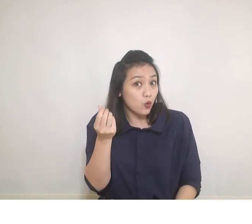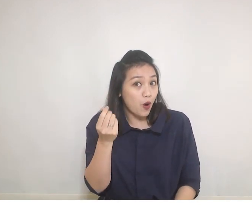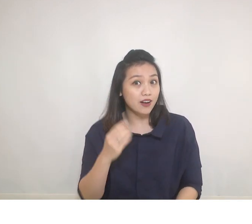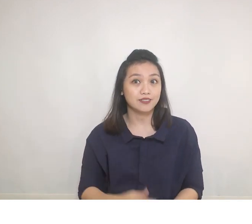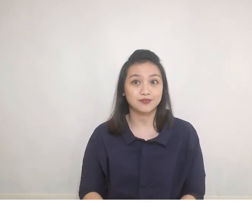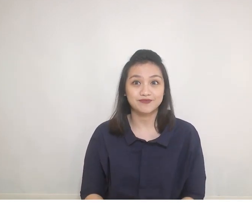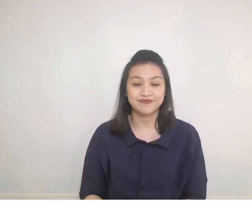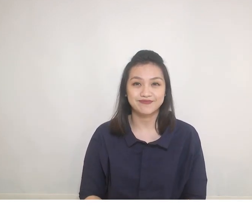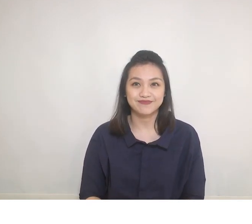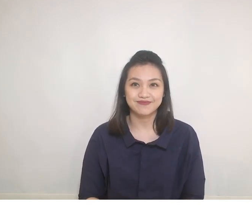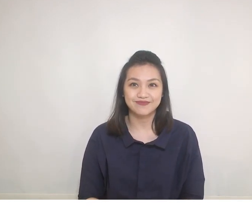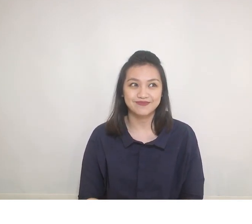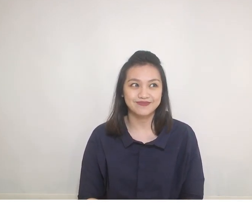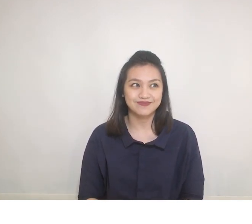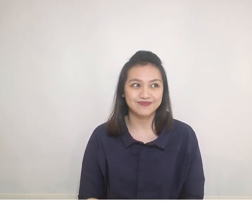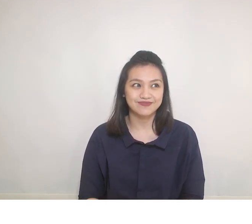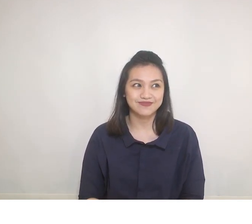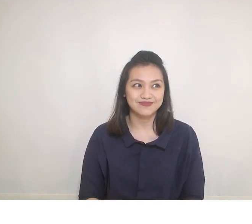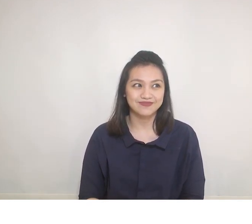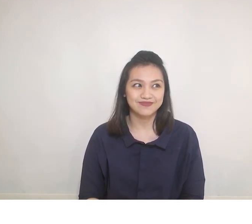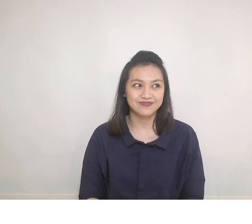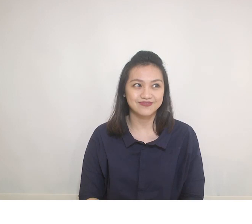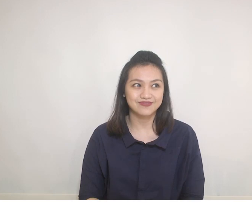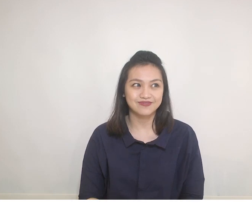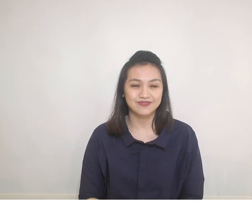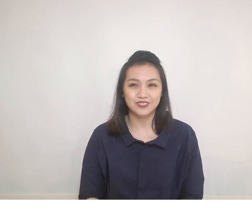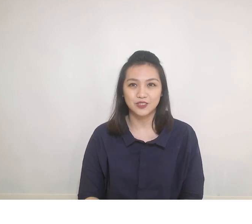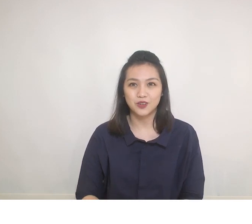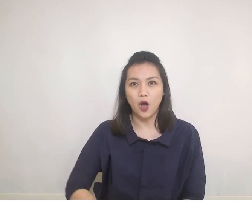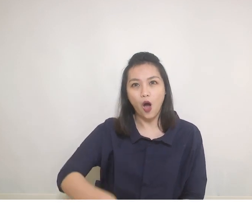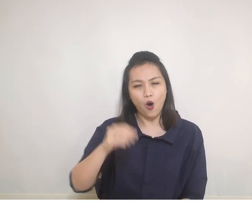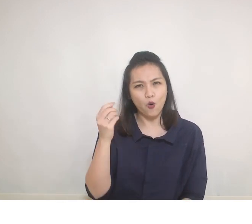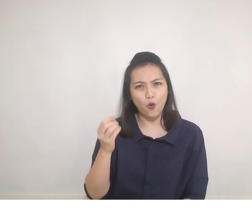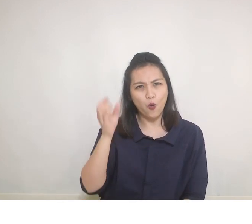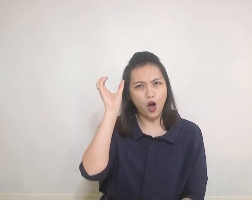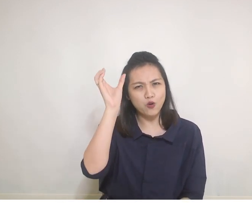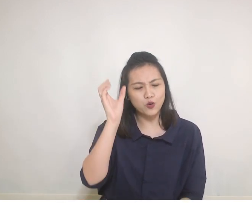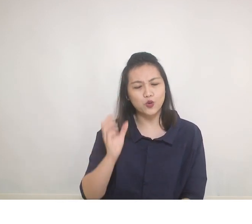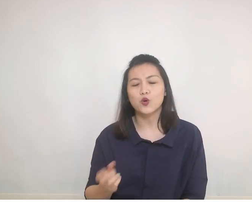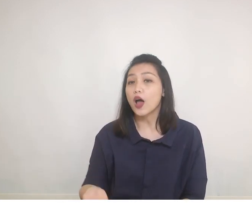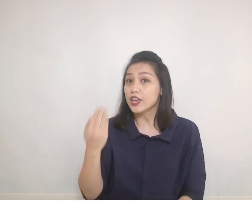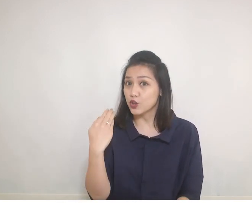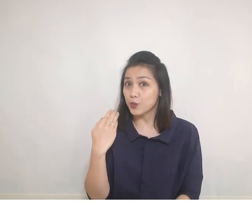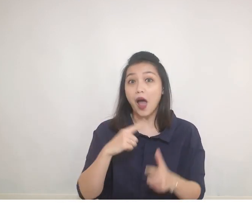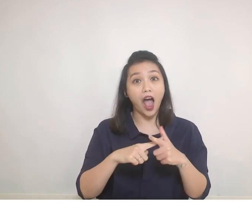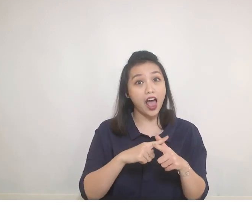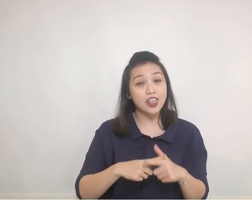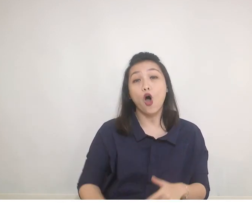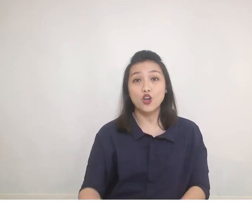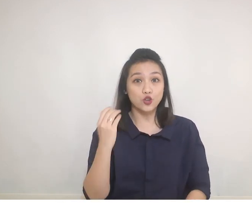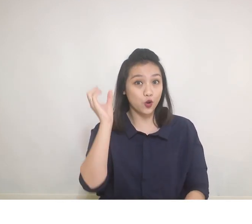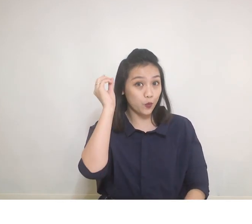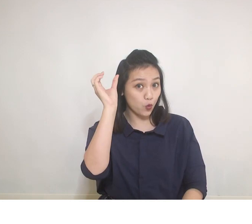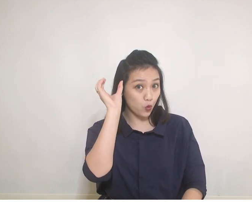yang apa? Hidup untuk uang yang di depan atau uang untuk hidup yang di depan? Uang untuk hidup. Uang untuk hidup. Uang untuk hidup ya. Atau hidup untuk uang?